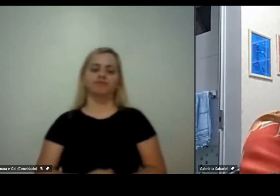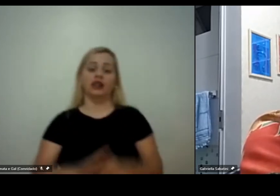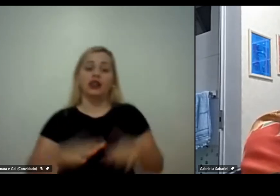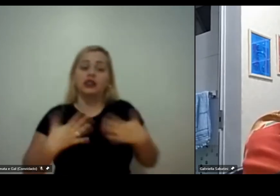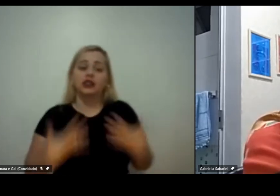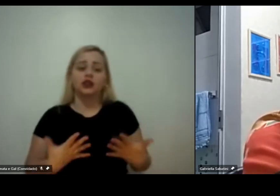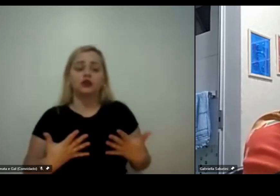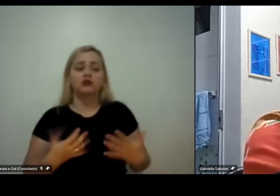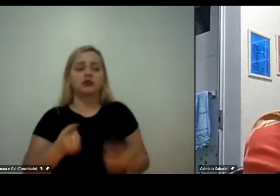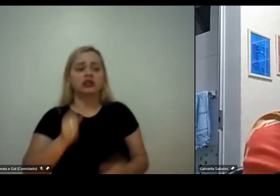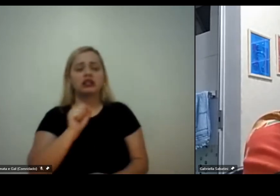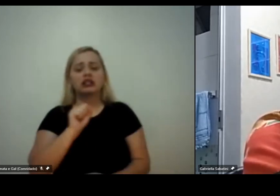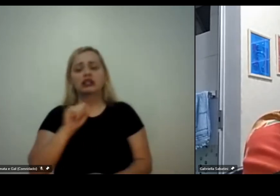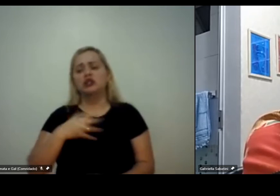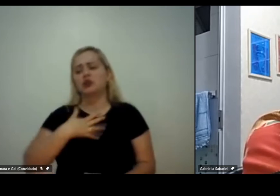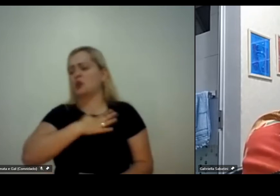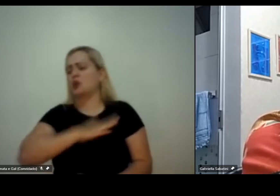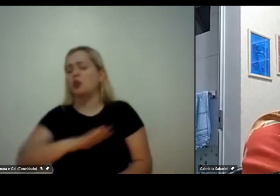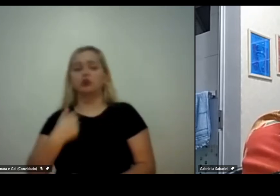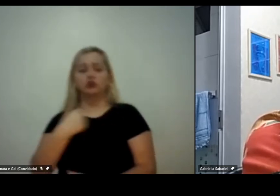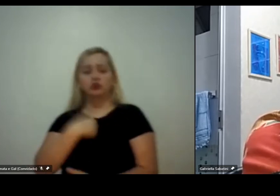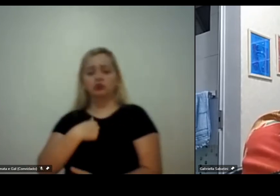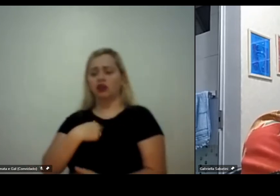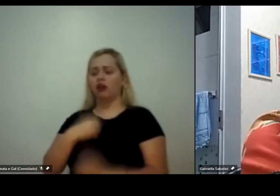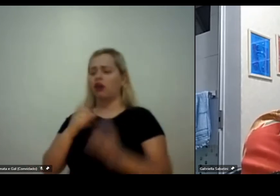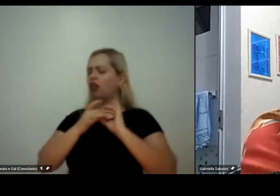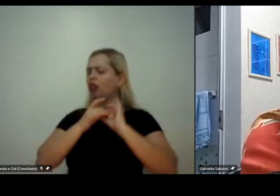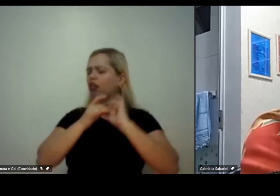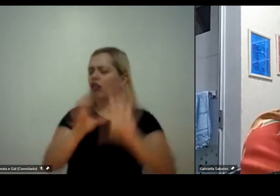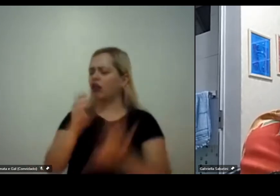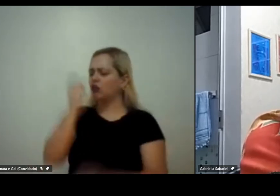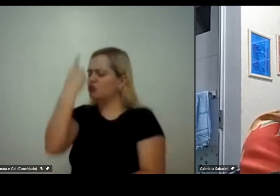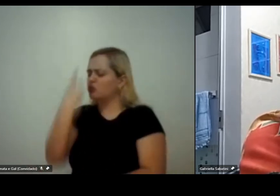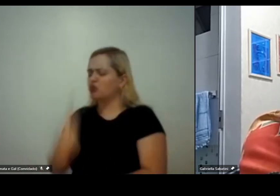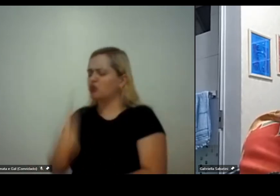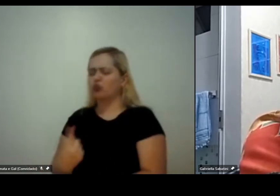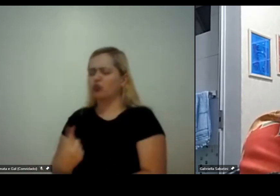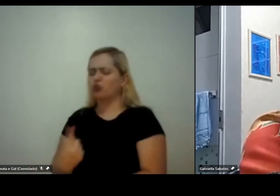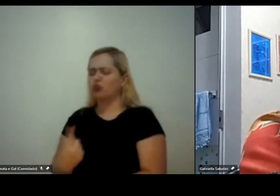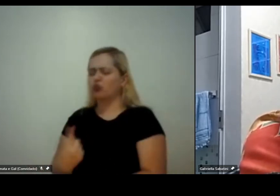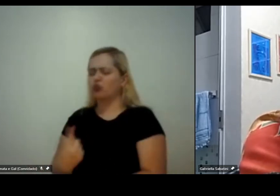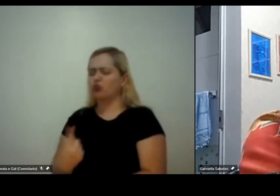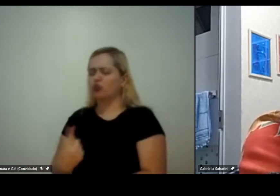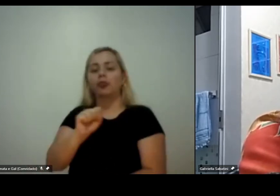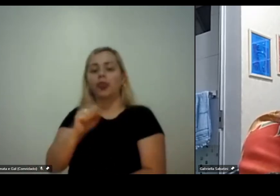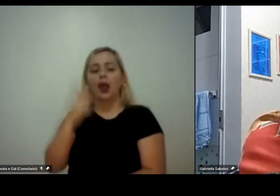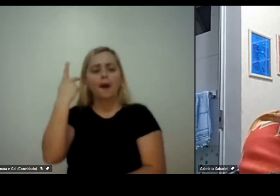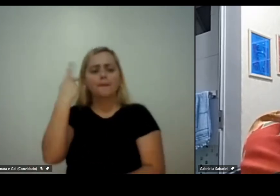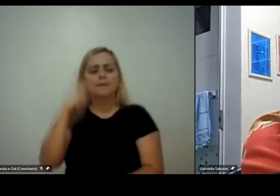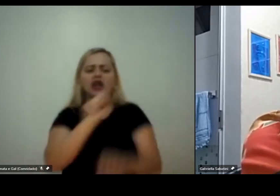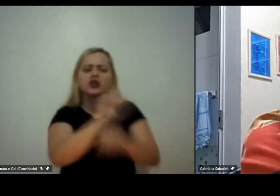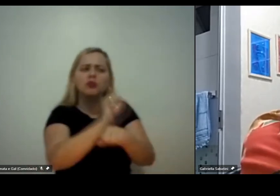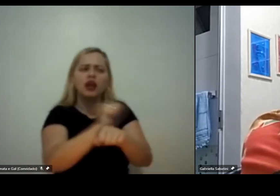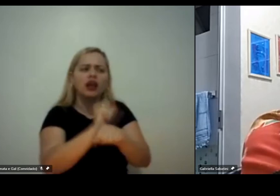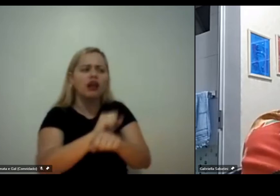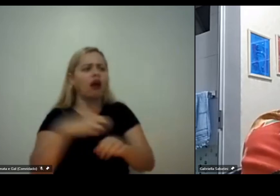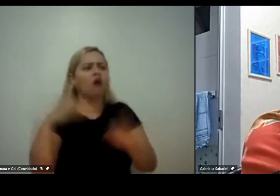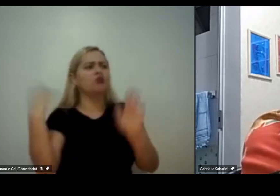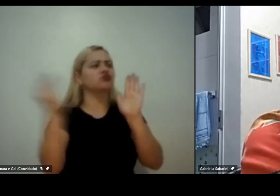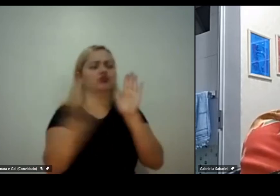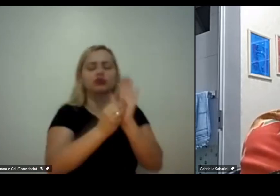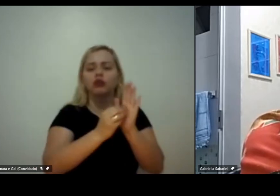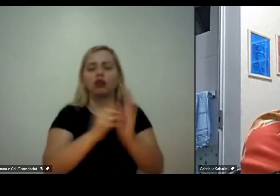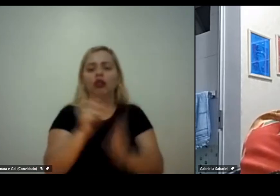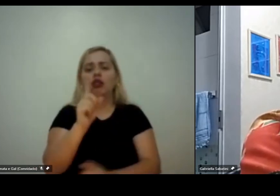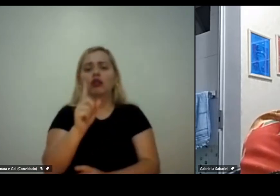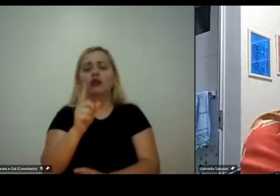os desagrada, deixe-me a sós com minha solidão. Parem de esperar qualquer conclusão. Ela não virá. Não por